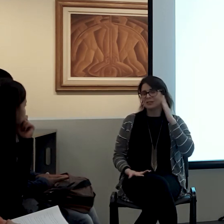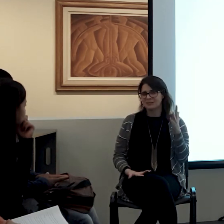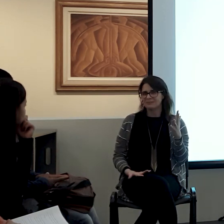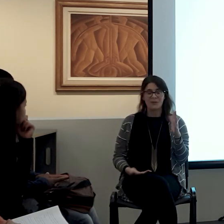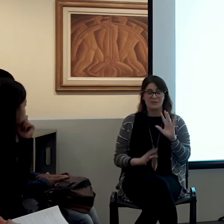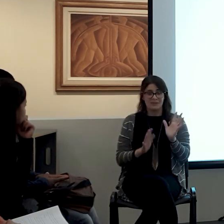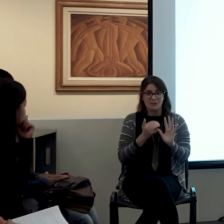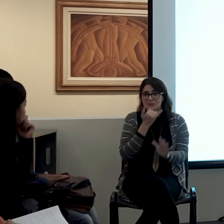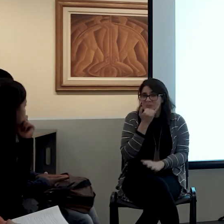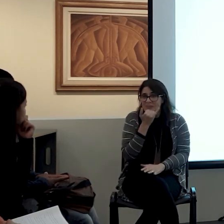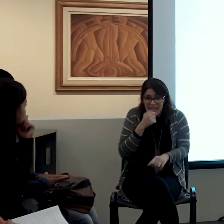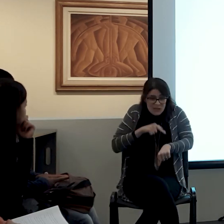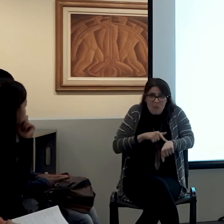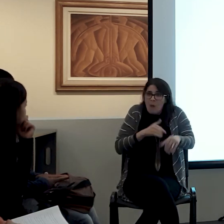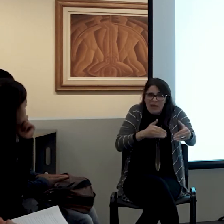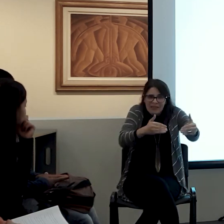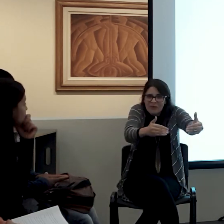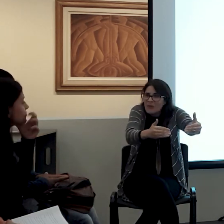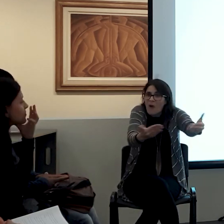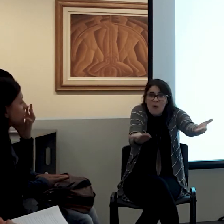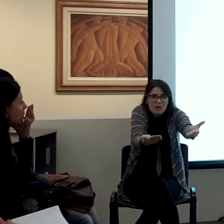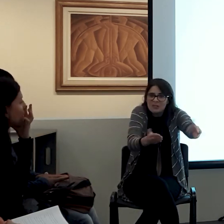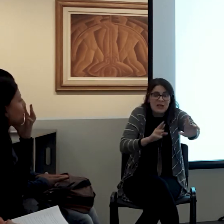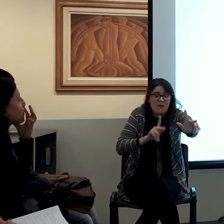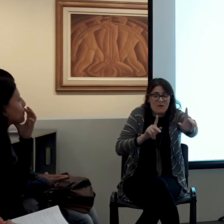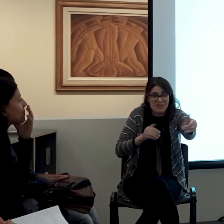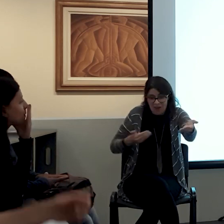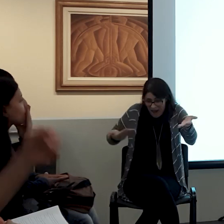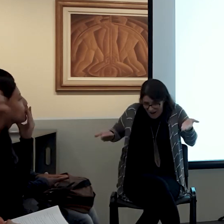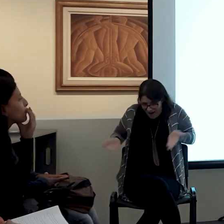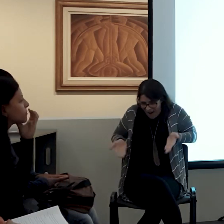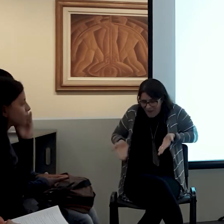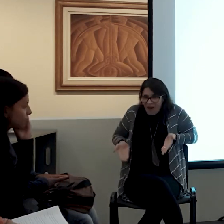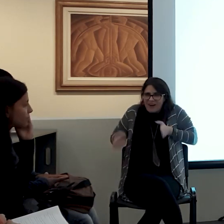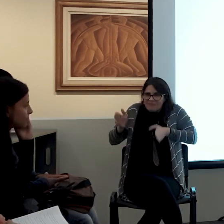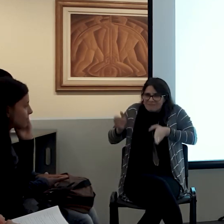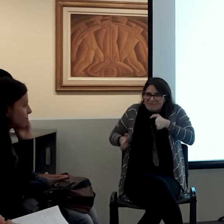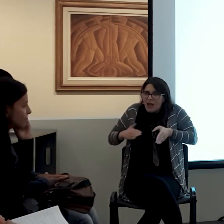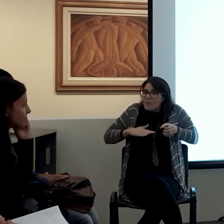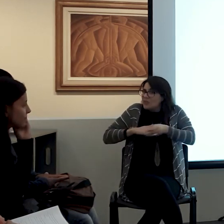nossa história. Nós estamos num outro momento, né? E é desse que nós vamos falar semana que vem.